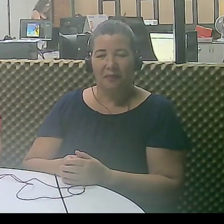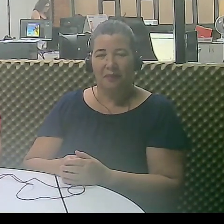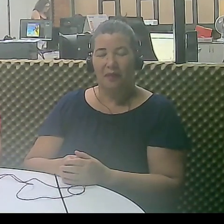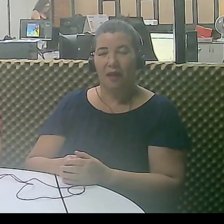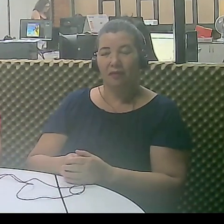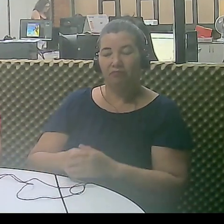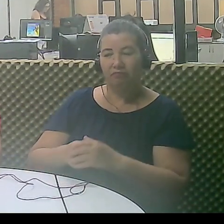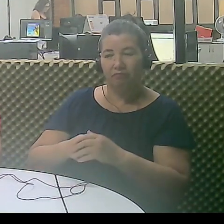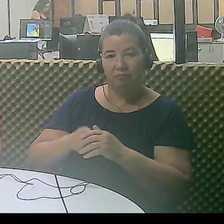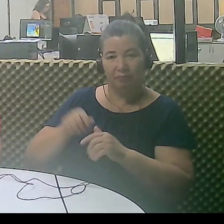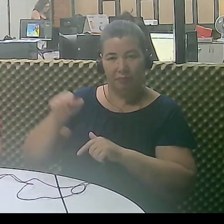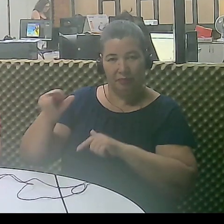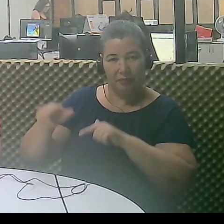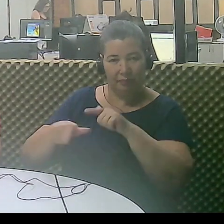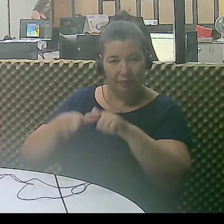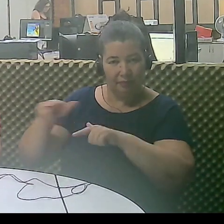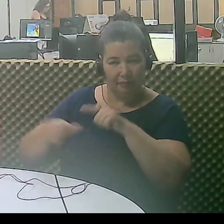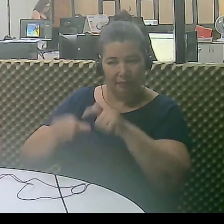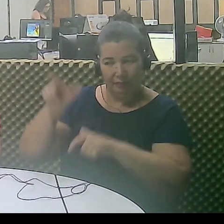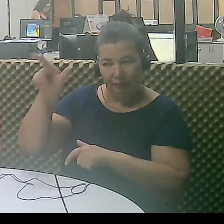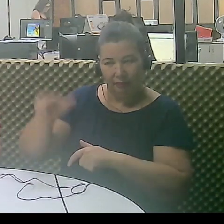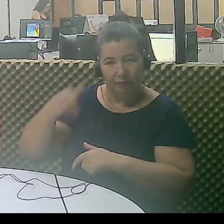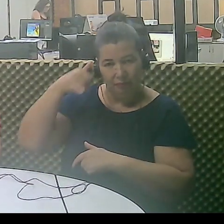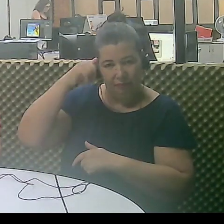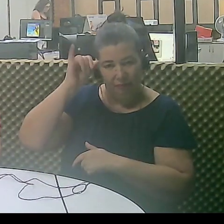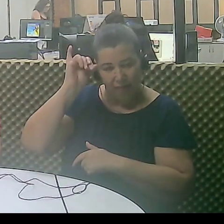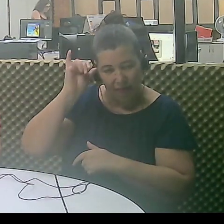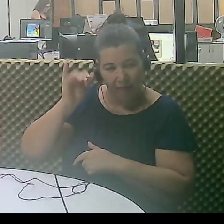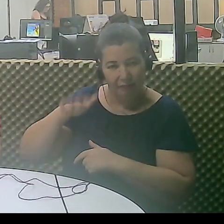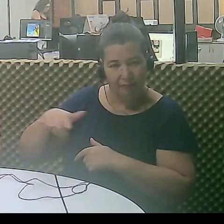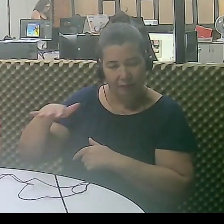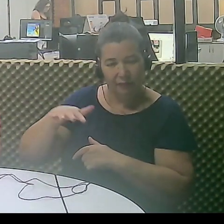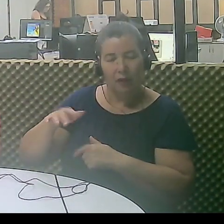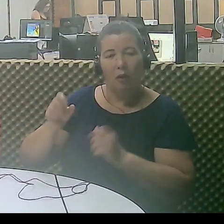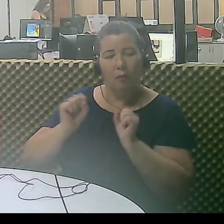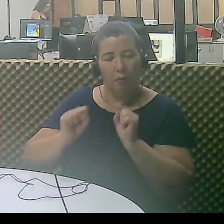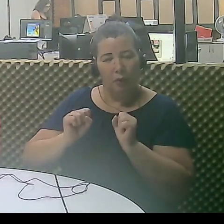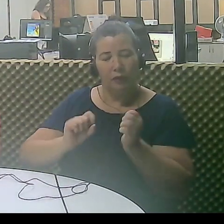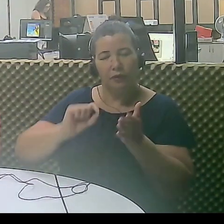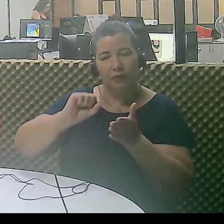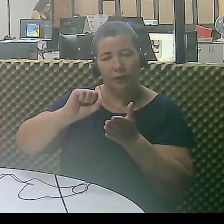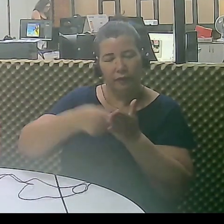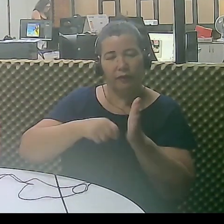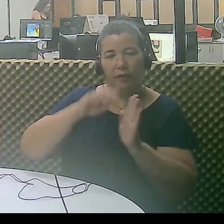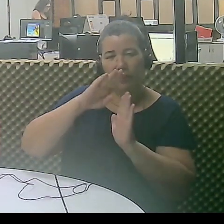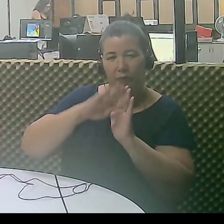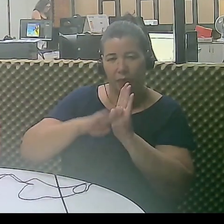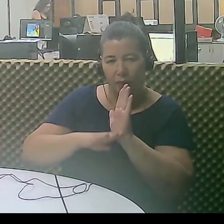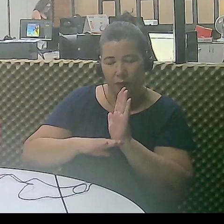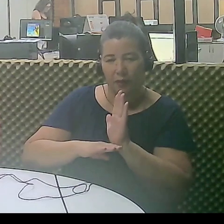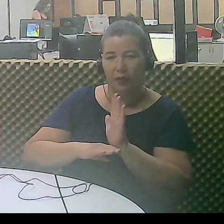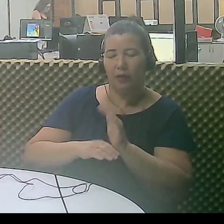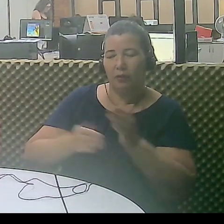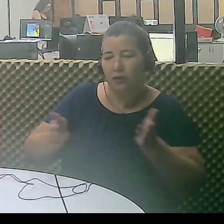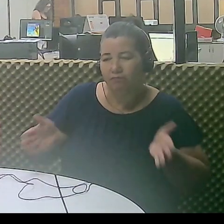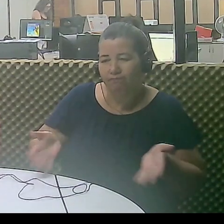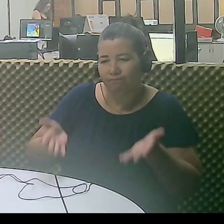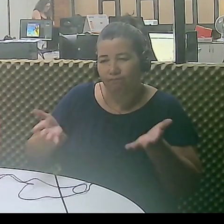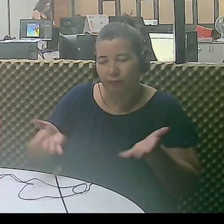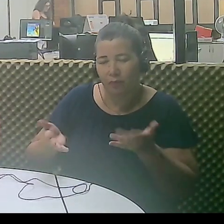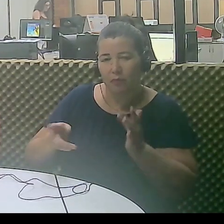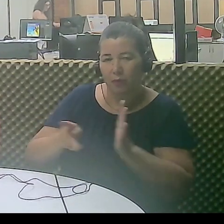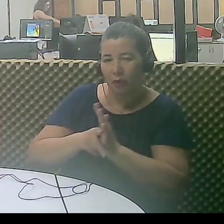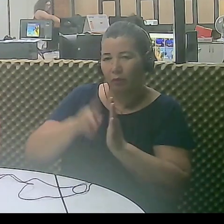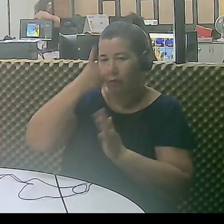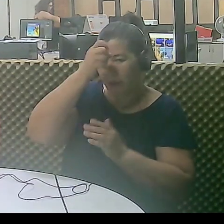Produtores rurais de Uberlândia já podem se inscrever no mais recente programa de estímulo ao setor lançado pela Prefeitura, o programa Bem